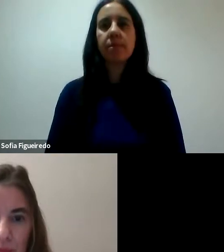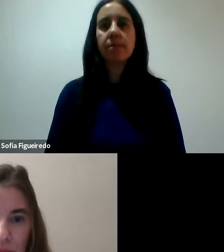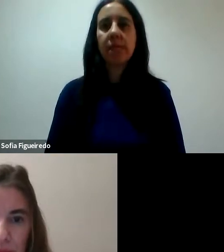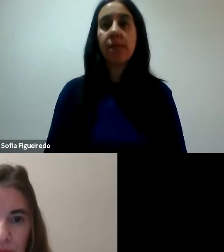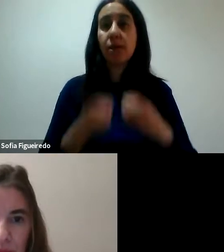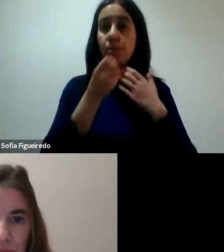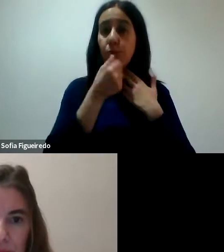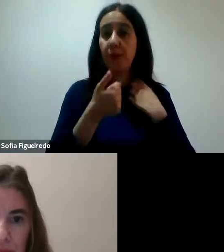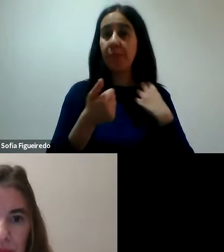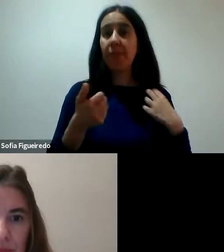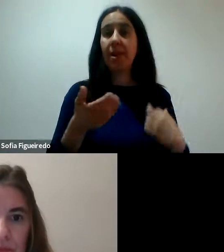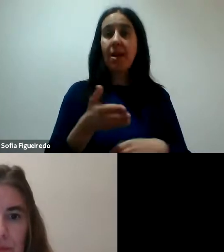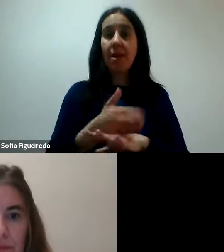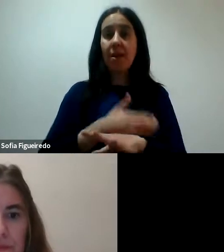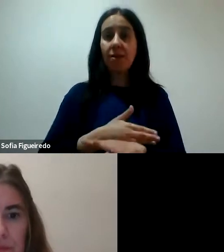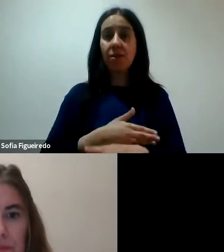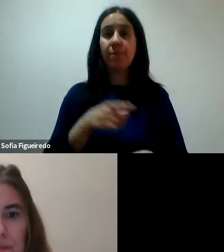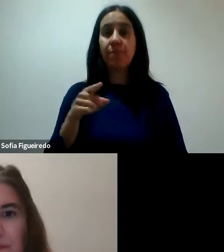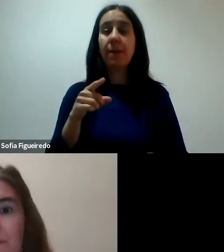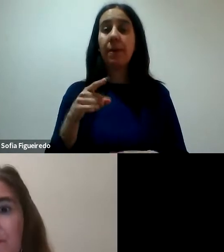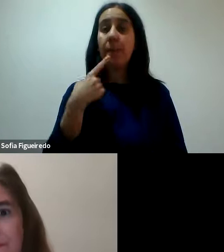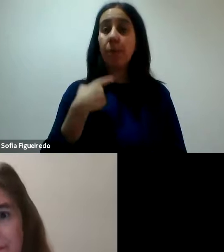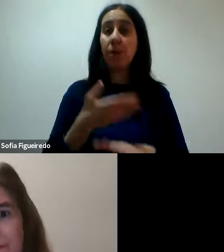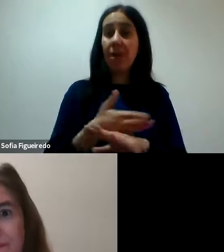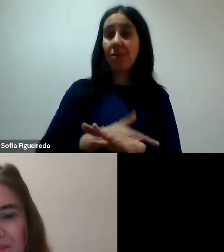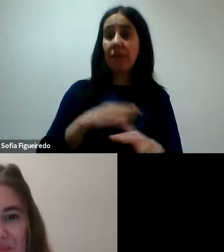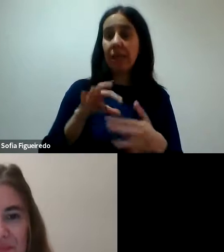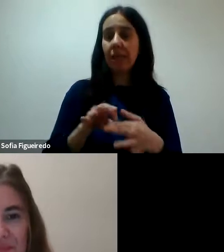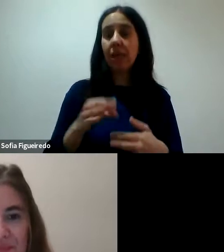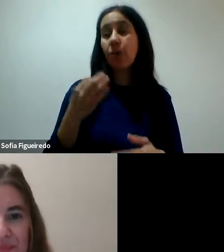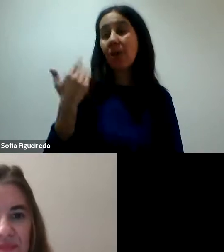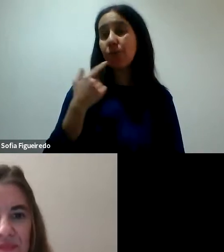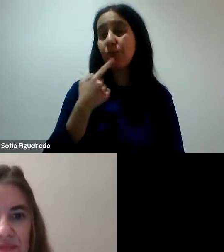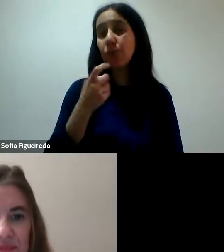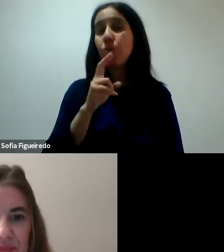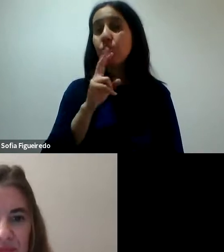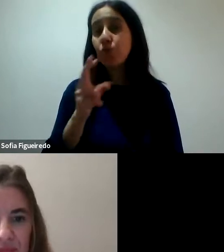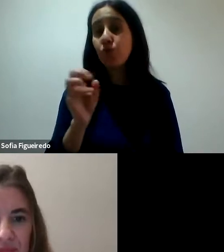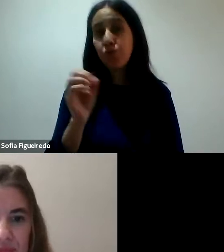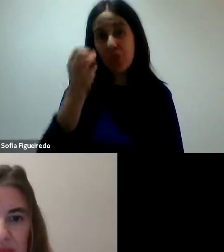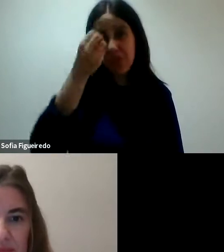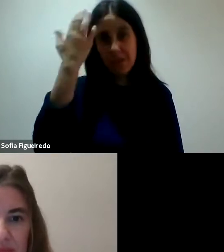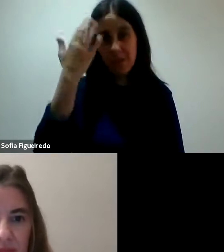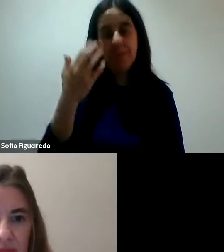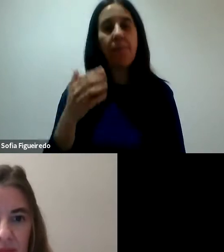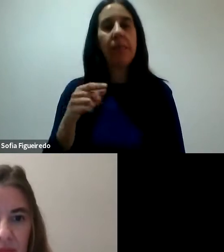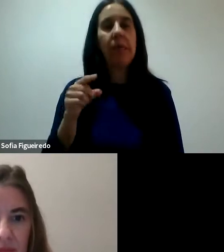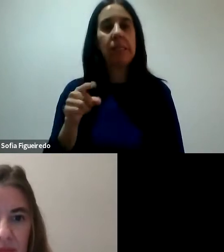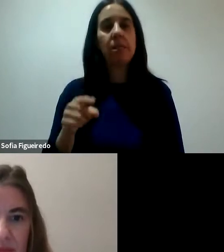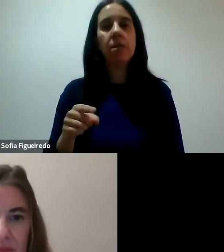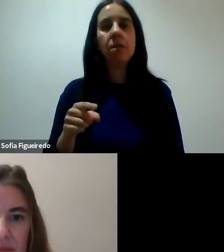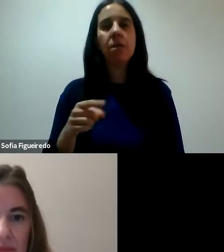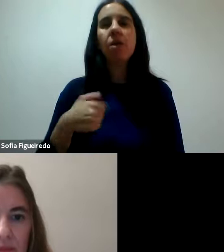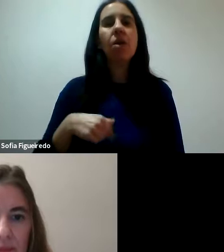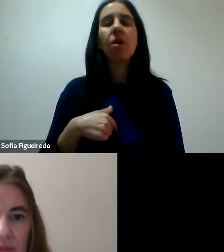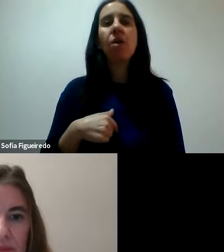antes de mais, vou dizer uma coisa que esta pergunta liga-se com a anterior e há uma coisa que me esqueci de dizer na anterior, que é esta ideia de nós também não temos